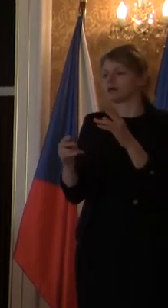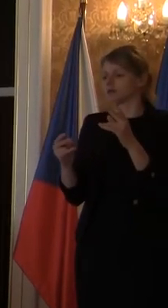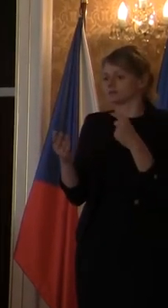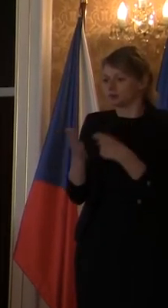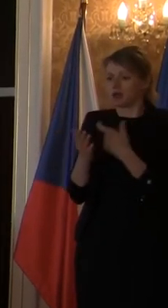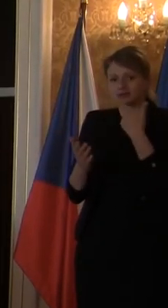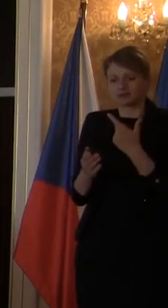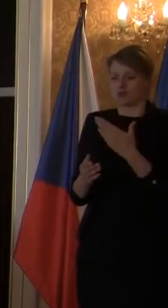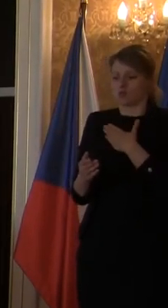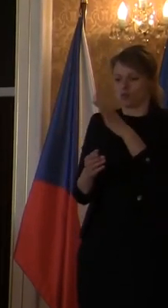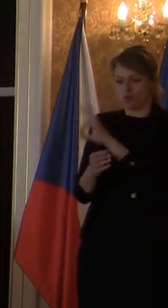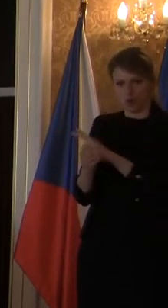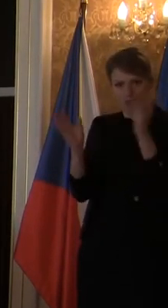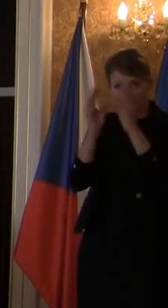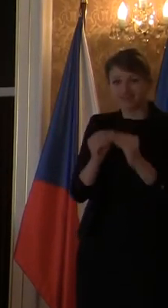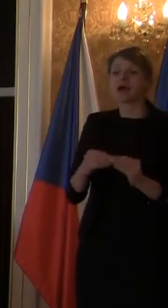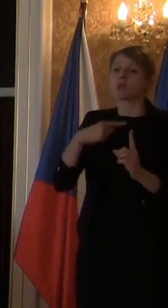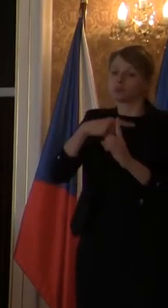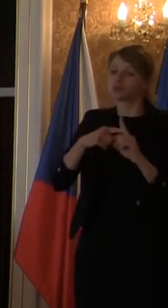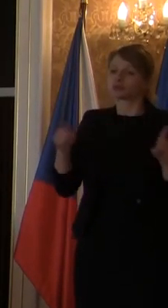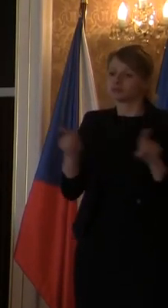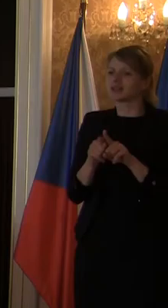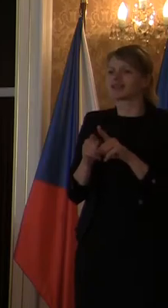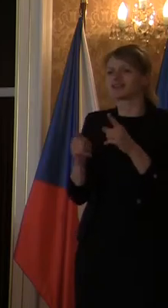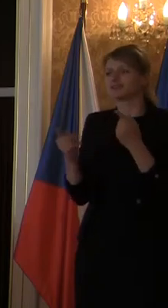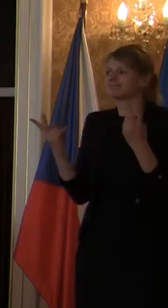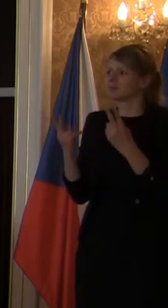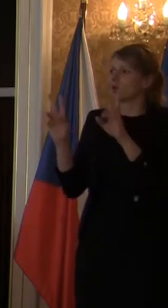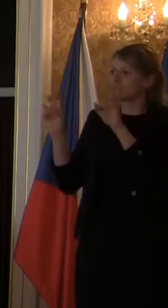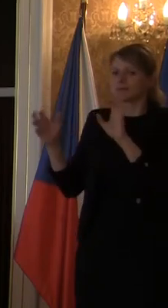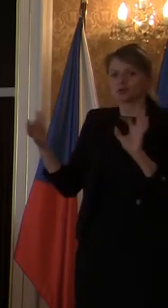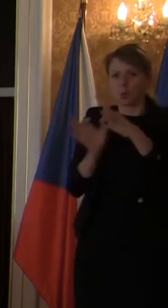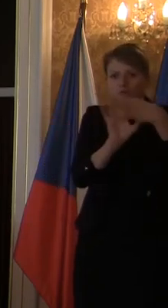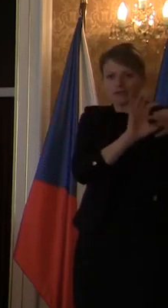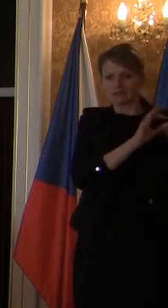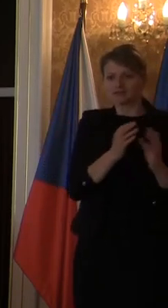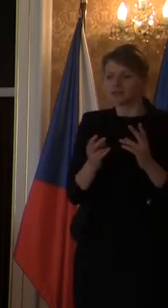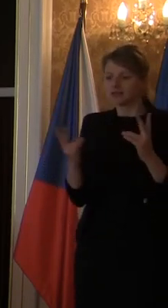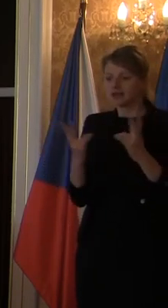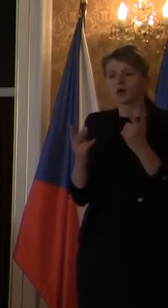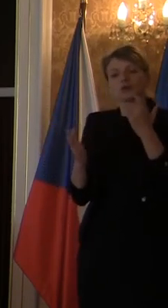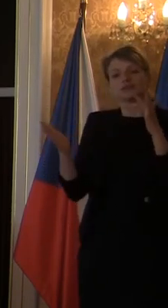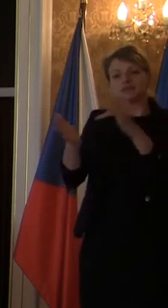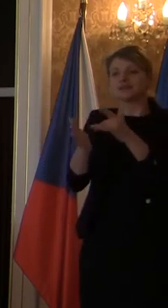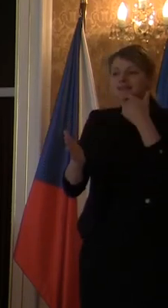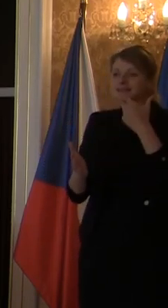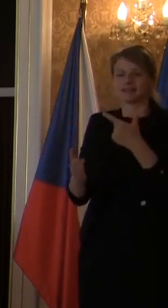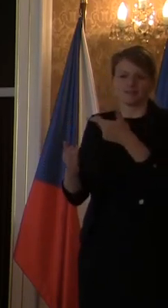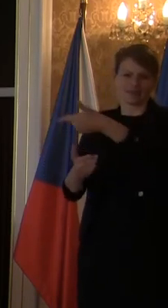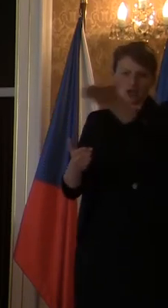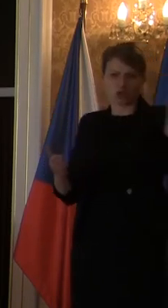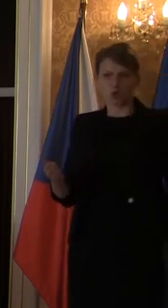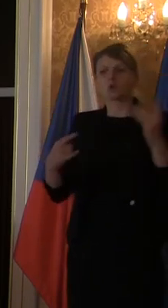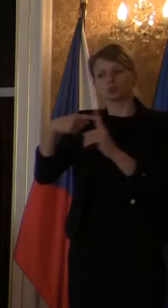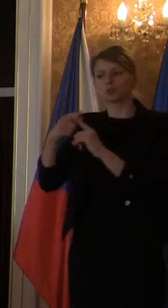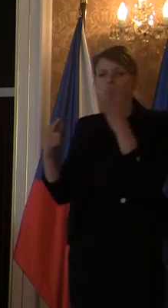tak hlavně o oblastech všech souvisejících, tak aby se ty novinky přinášely do široké